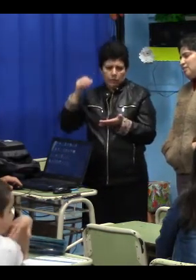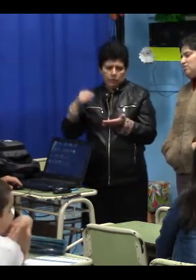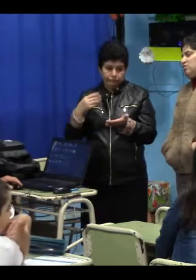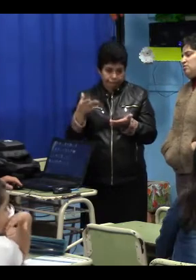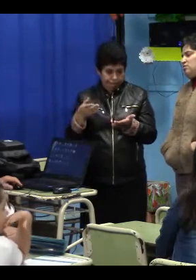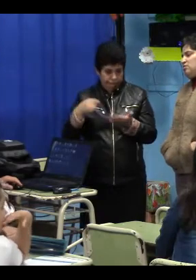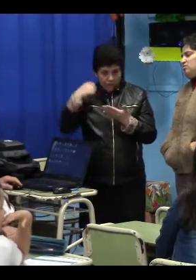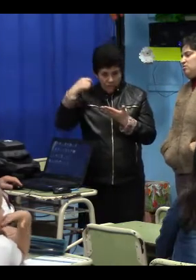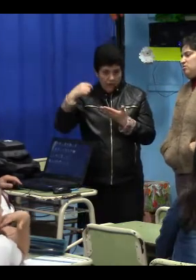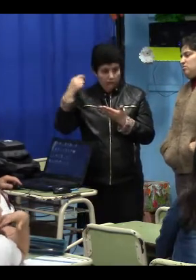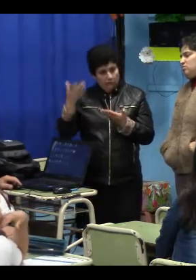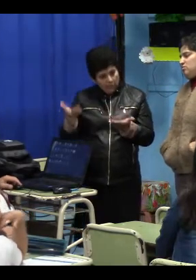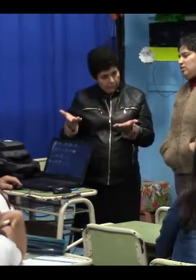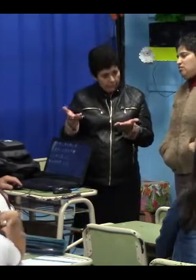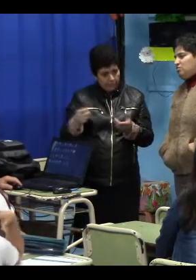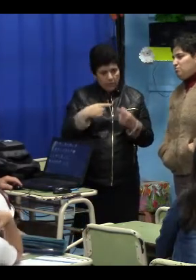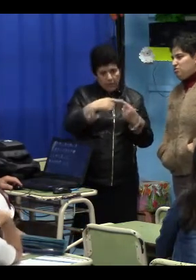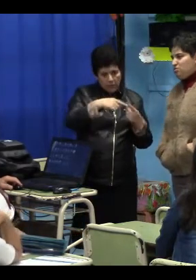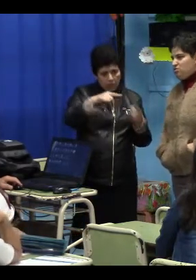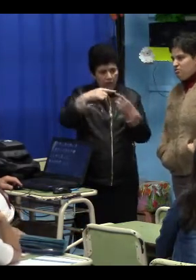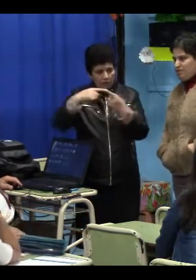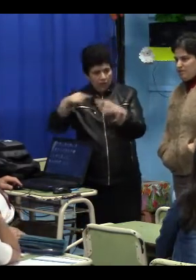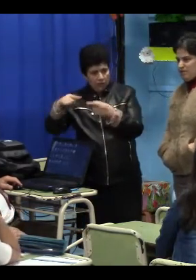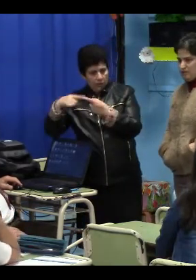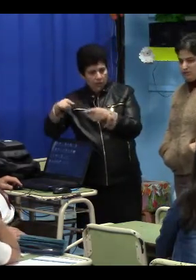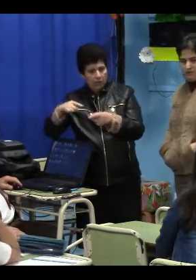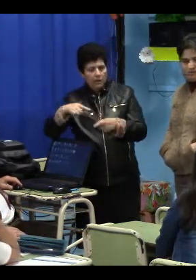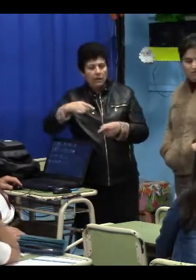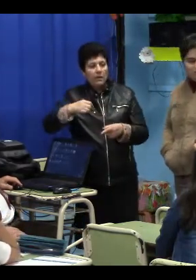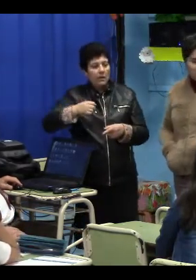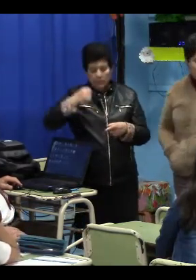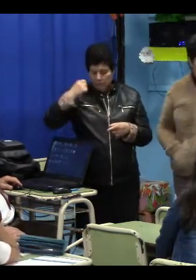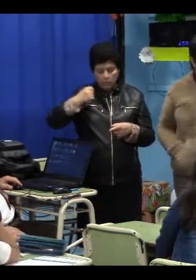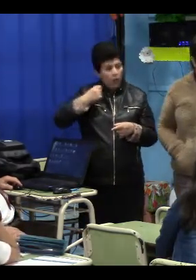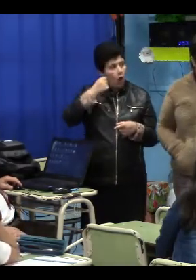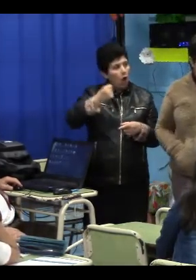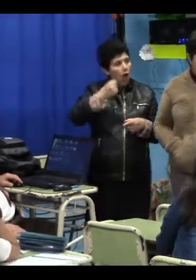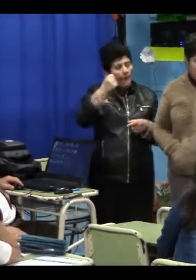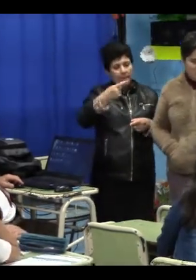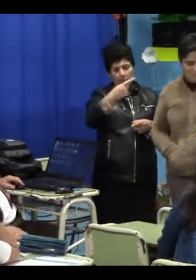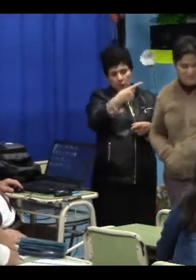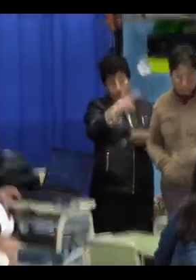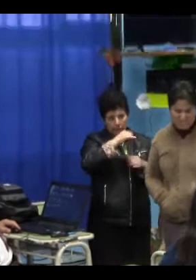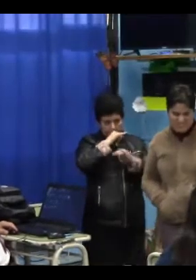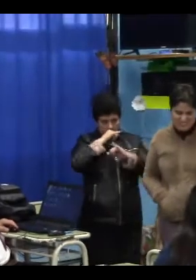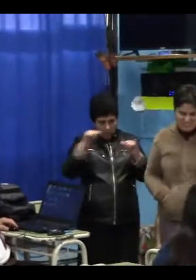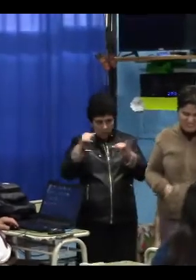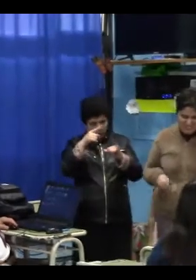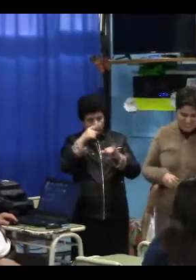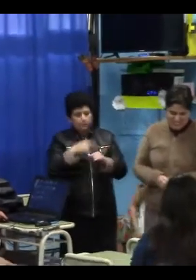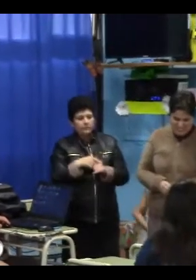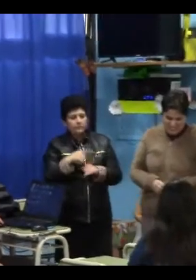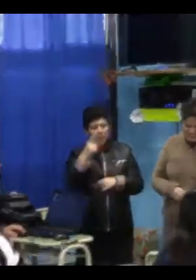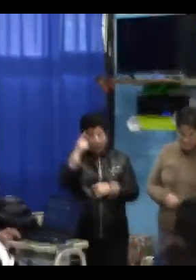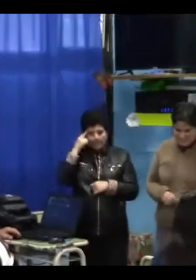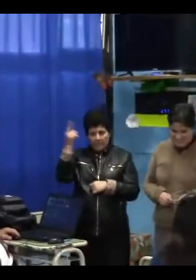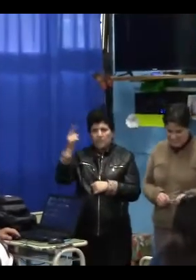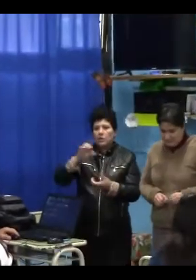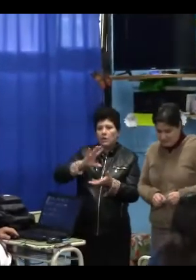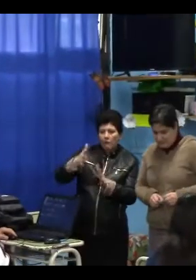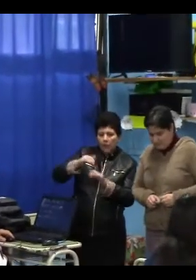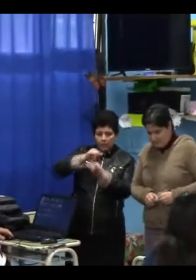grabar audios. Quizás, si me permiten, aclarar este punto. Pensando en la